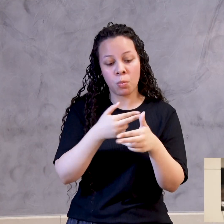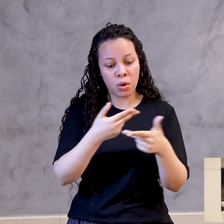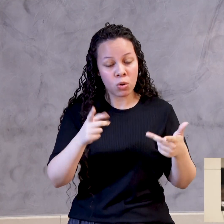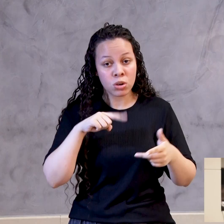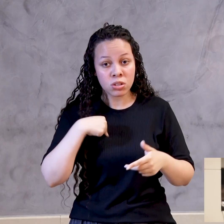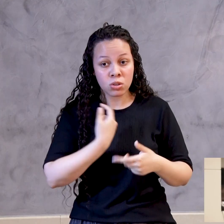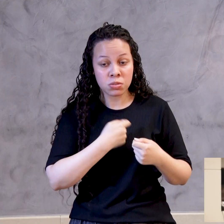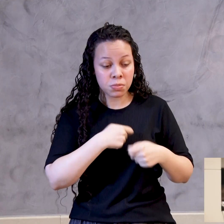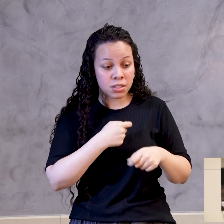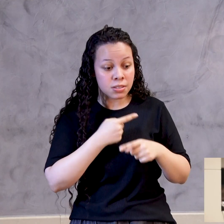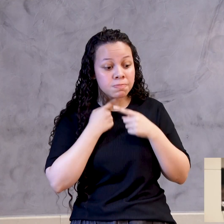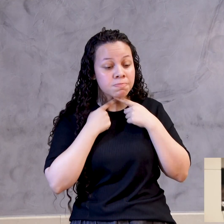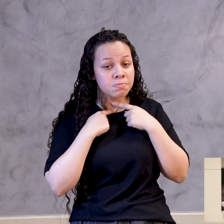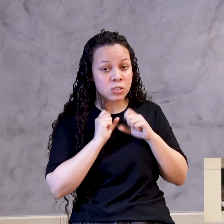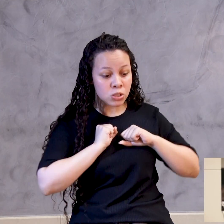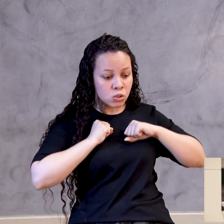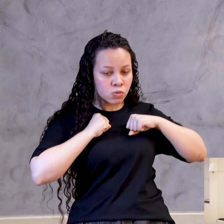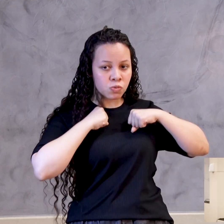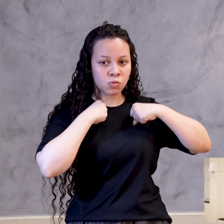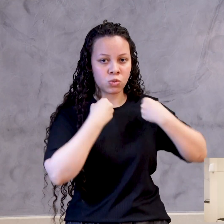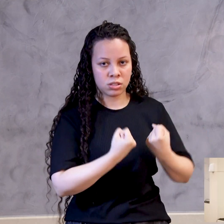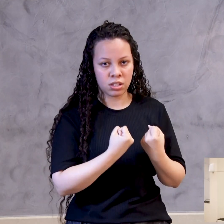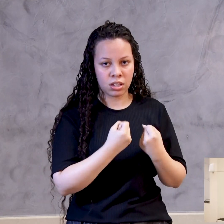deveríamos lutar, um domínio.